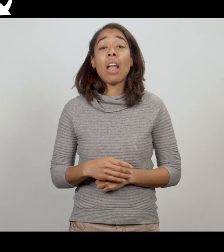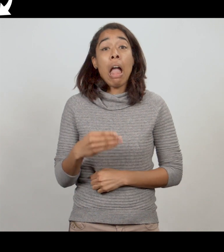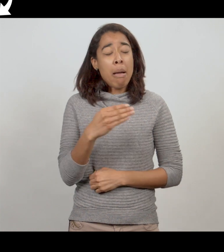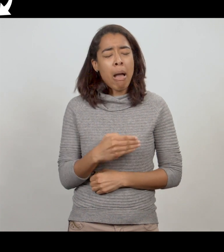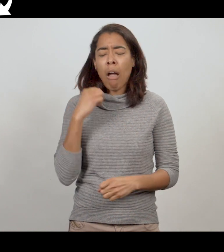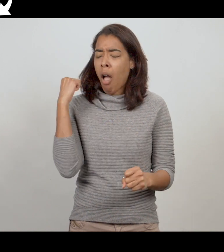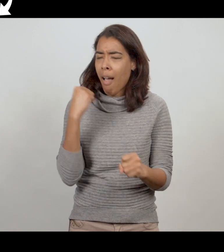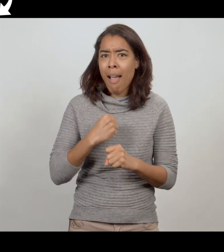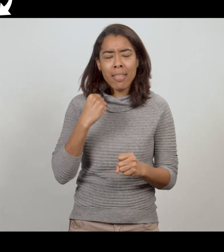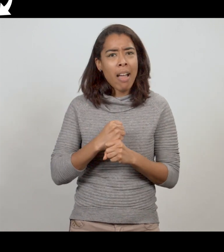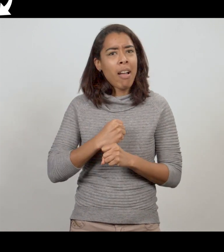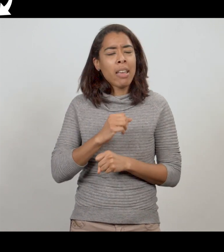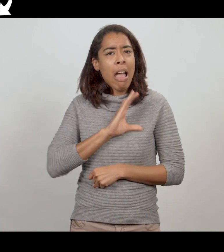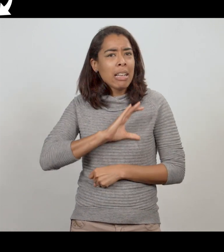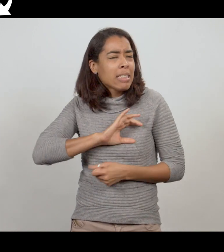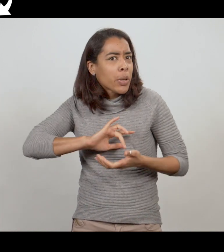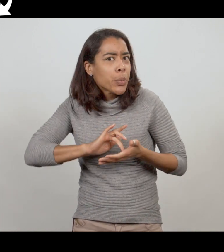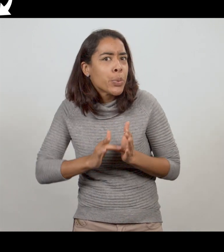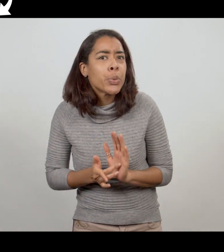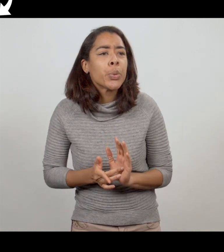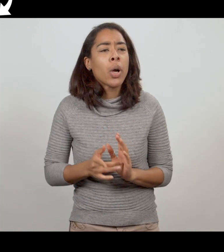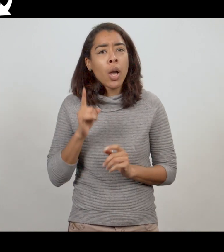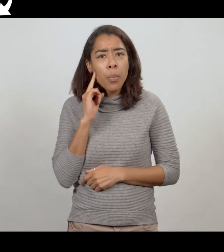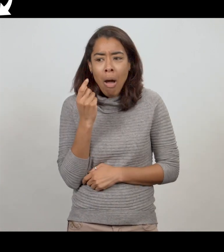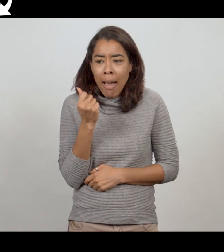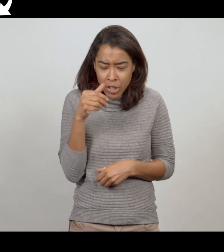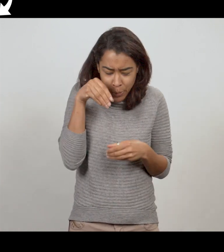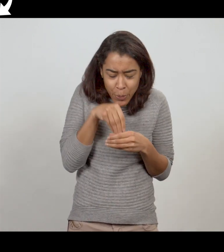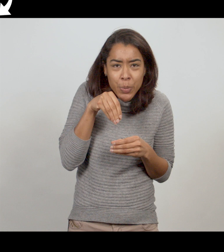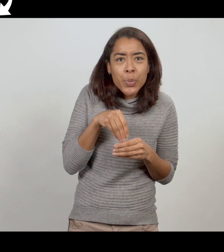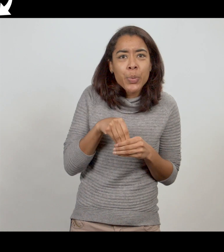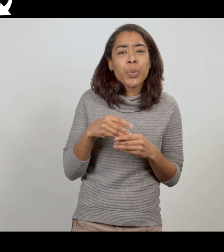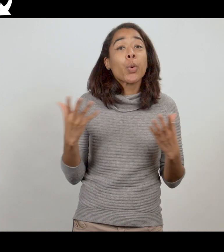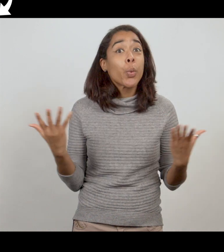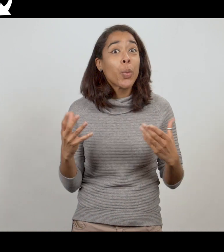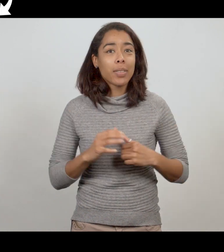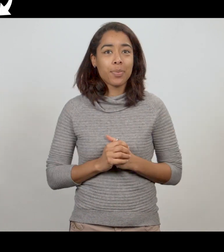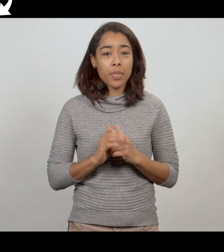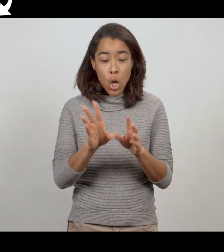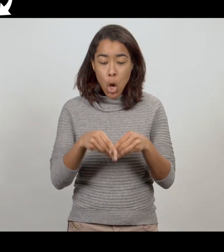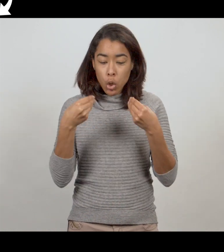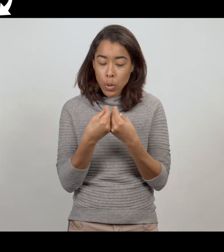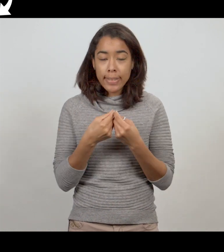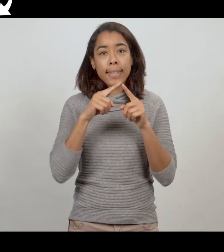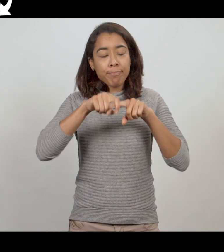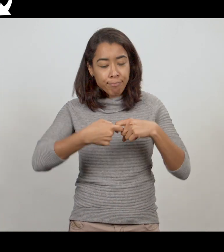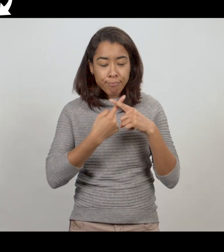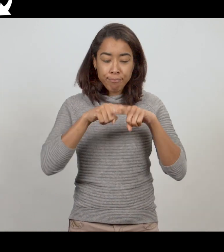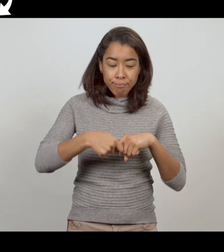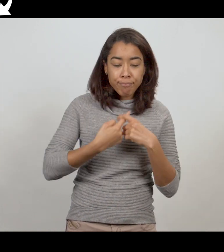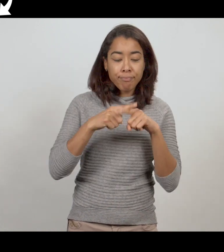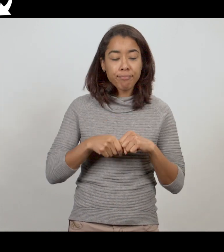Marie travaille à tout ce qu'elle peut faire pour gagner de l'argent pour sa Bible. Elle tricote des